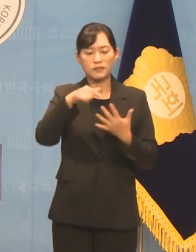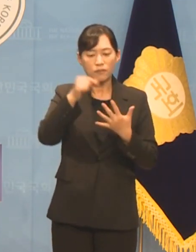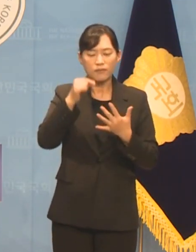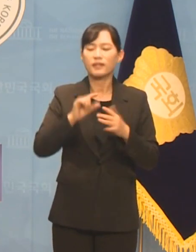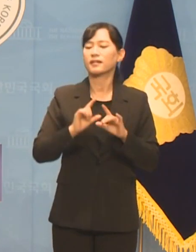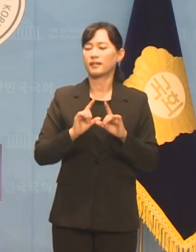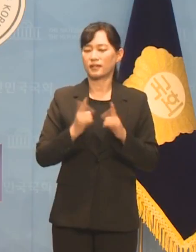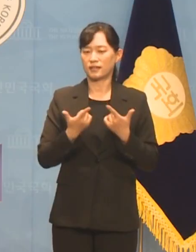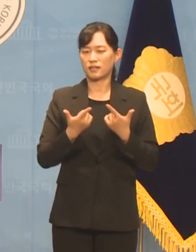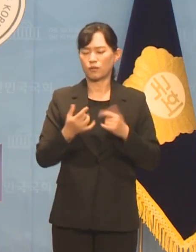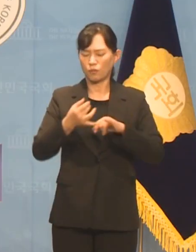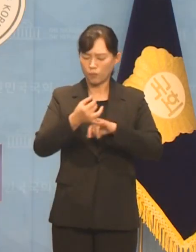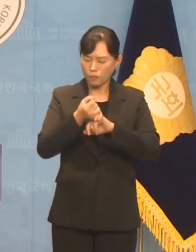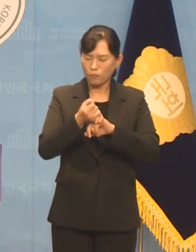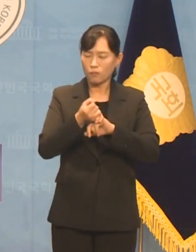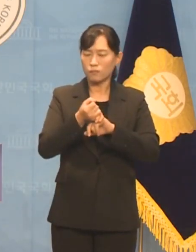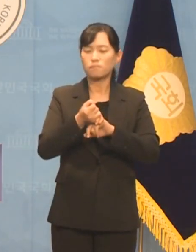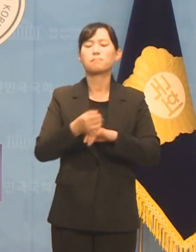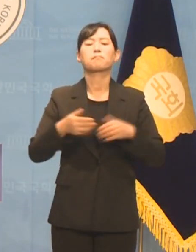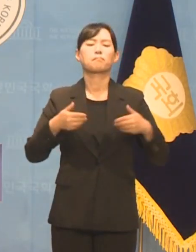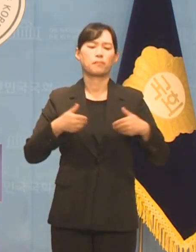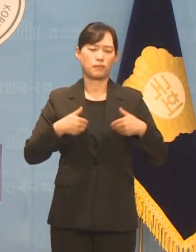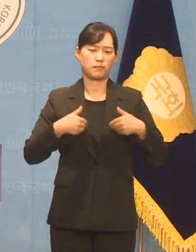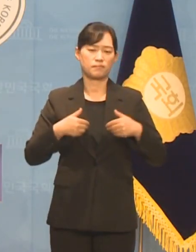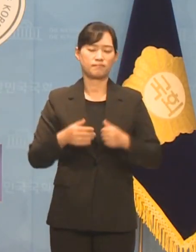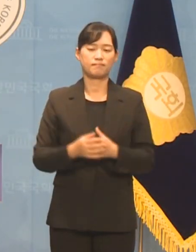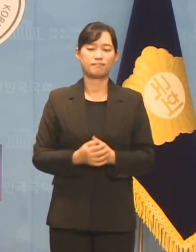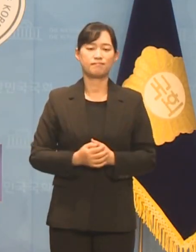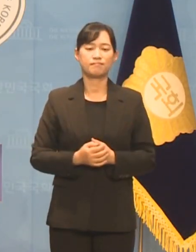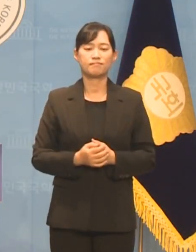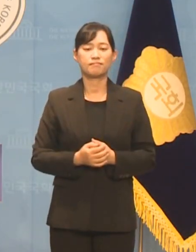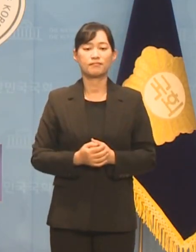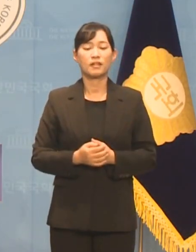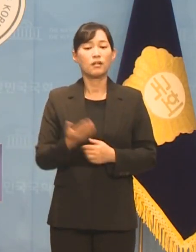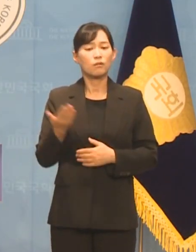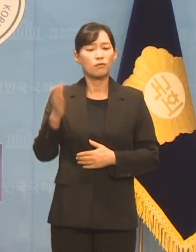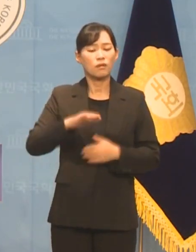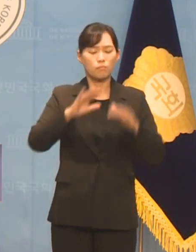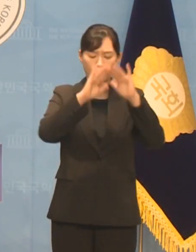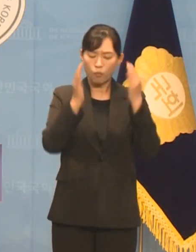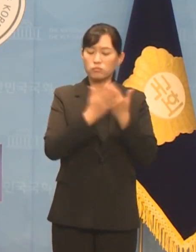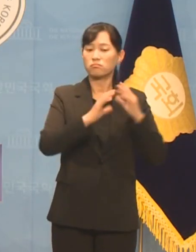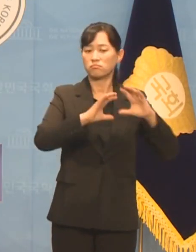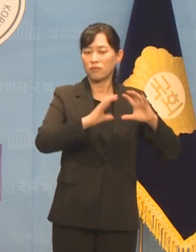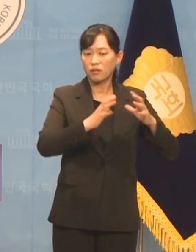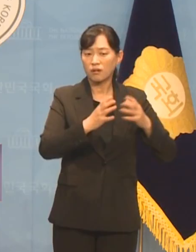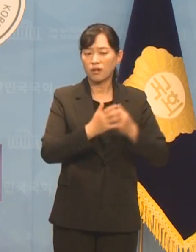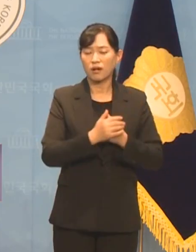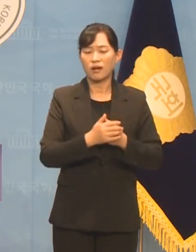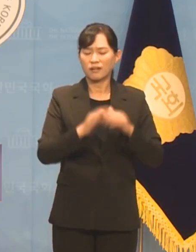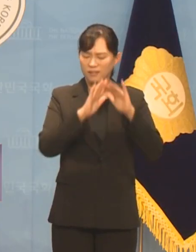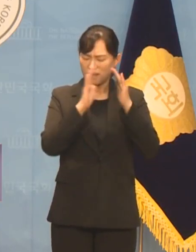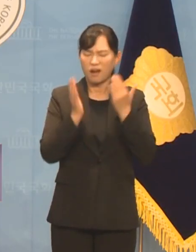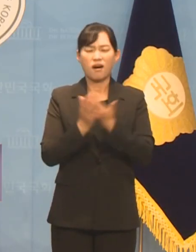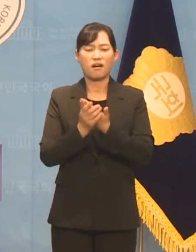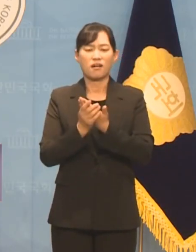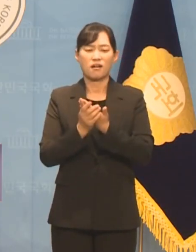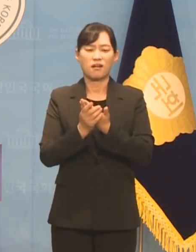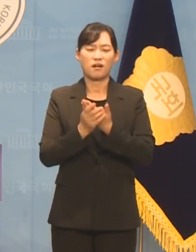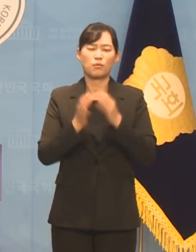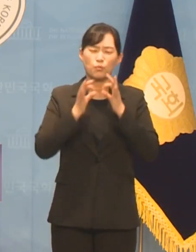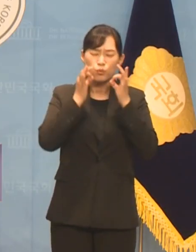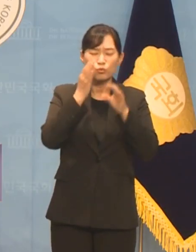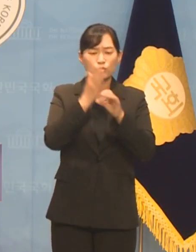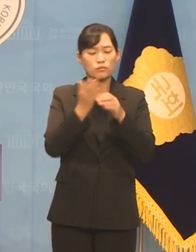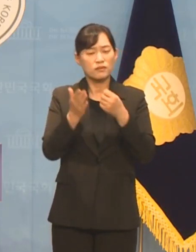아니라 반드시 가야 할 길입니다. 그러나 모든 나라가 너나 없이 가고 있기 때문에